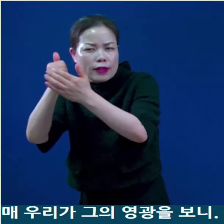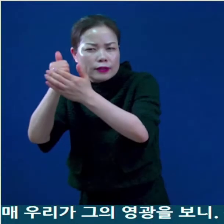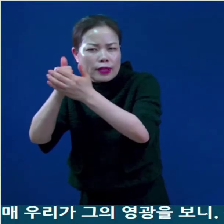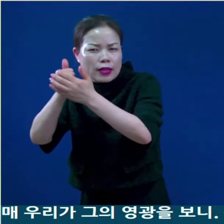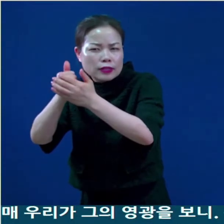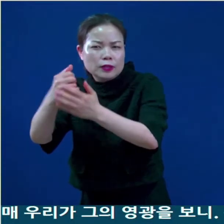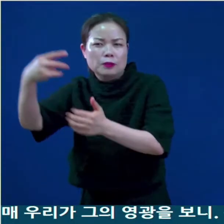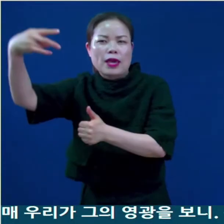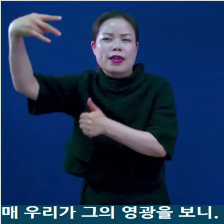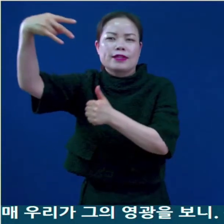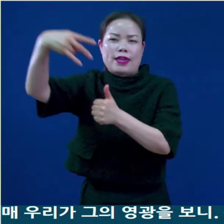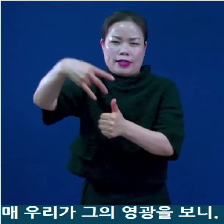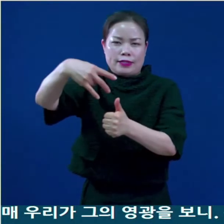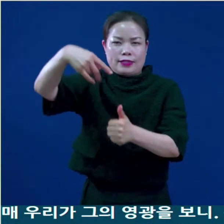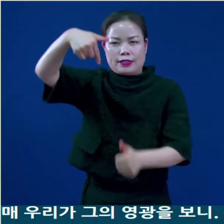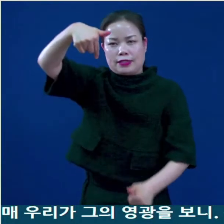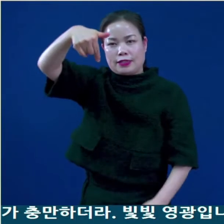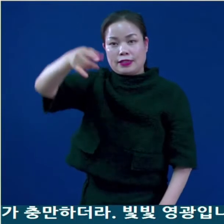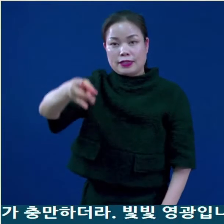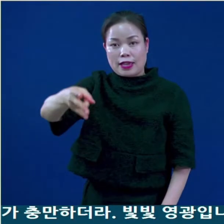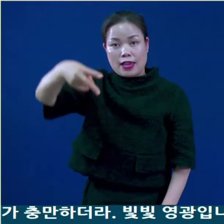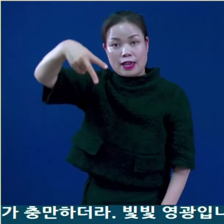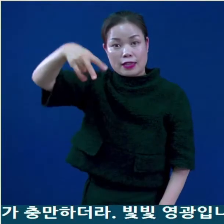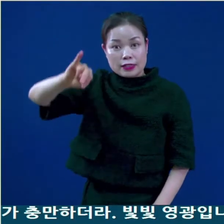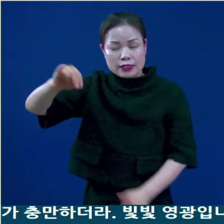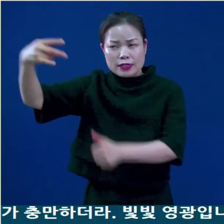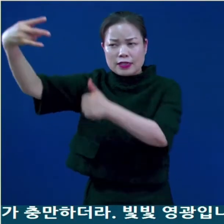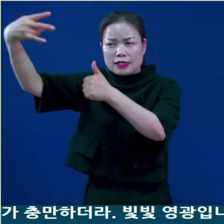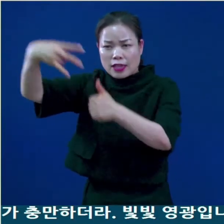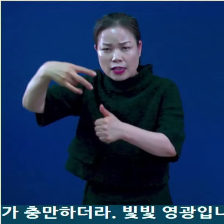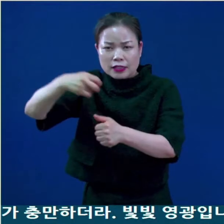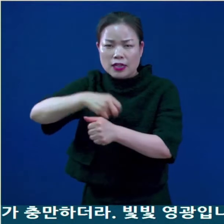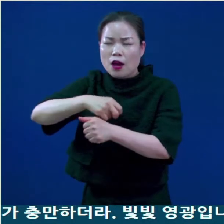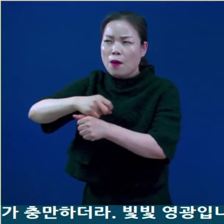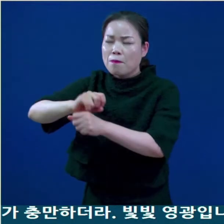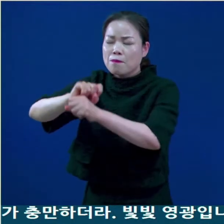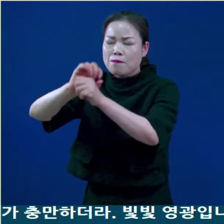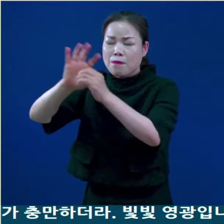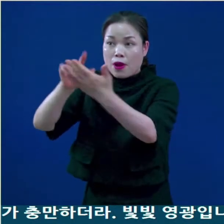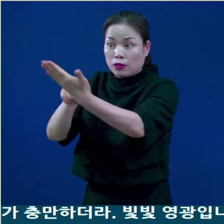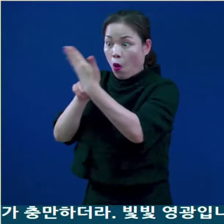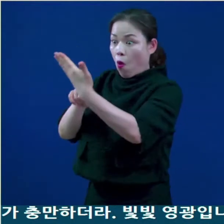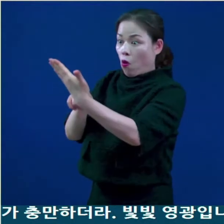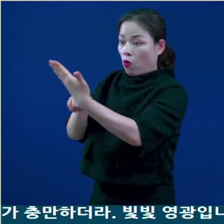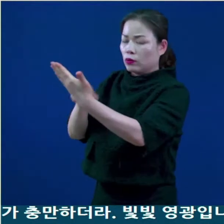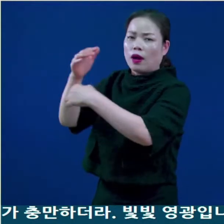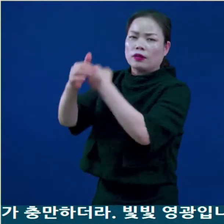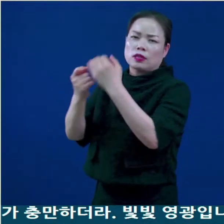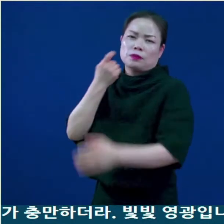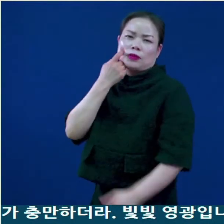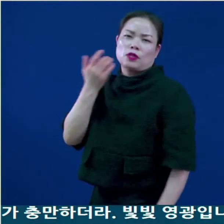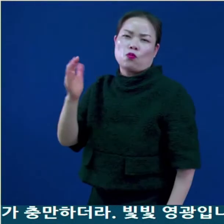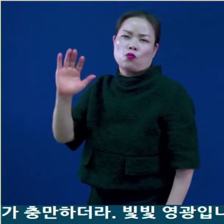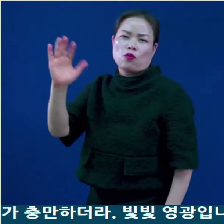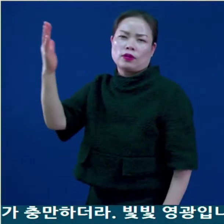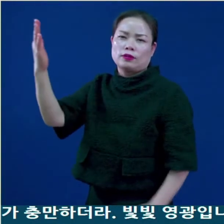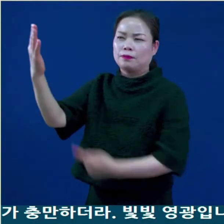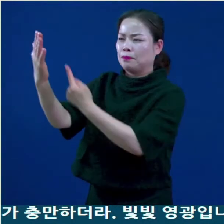계시와 관련이 있습니다. 하나님의 계시가 밝히 드러날 때 그때 하나님의 영광이 나타나는